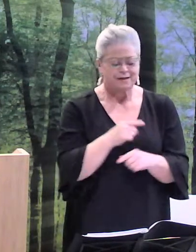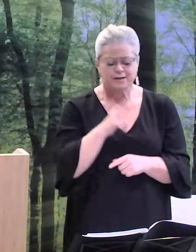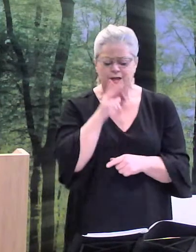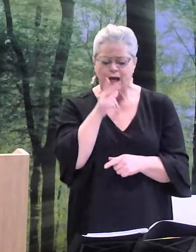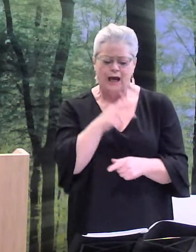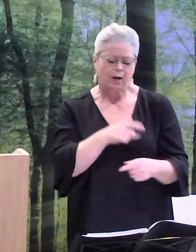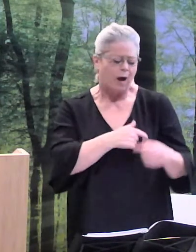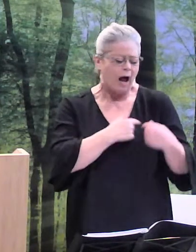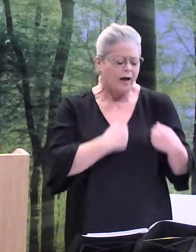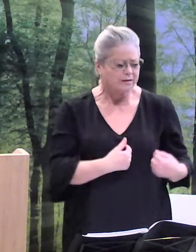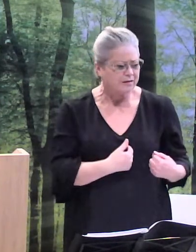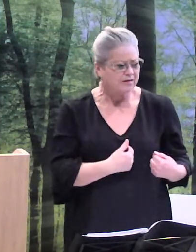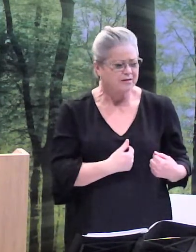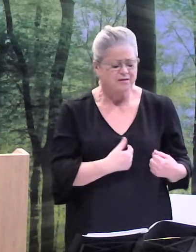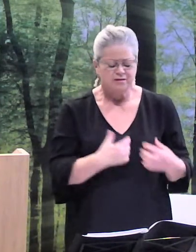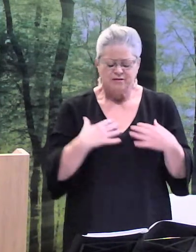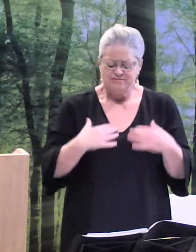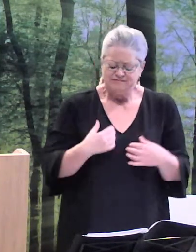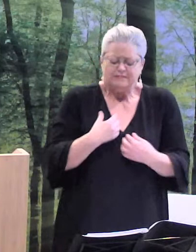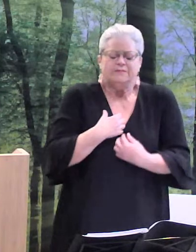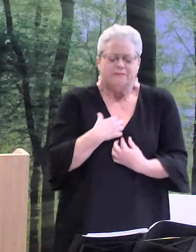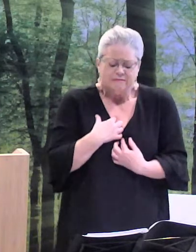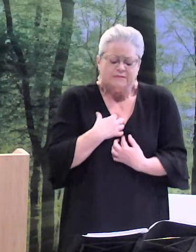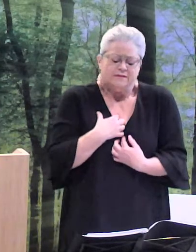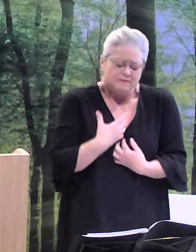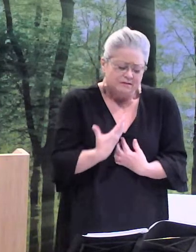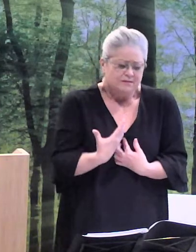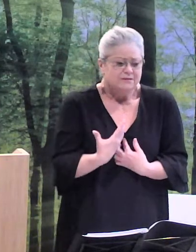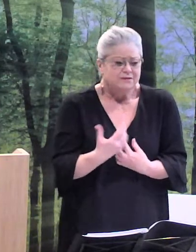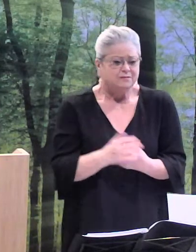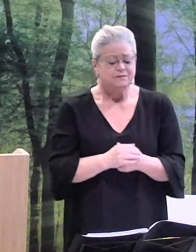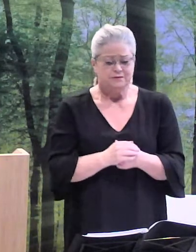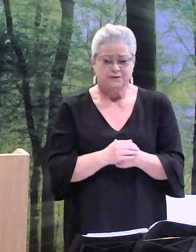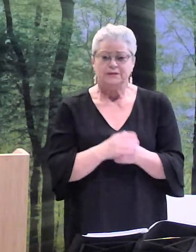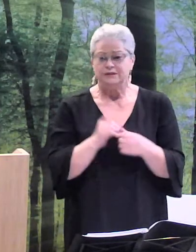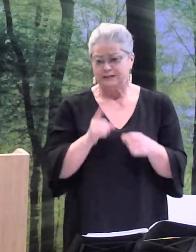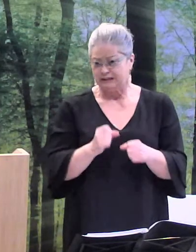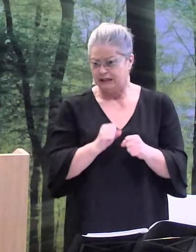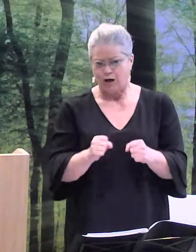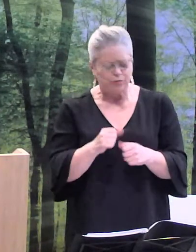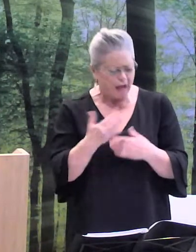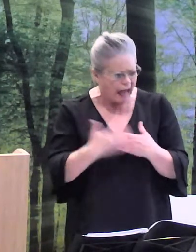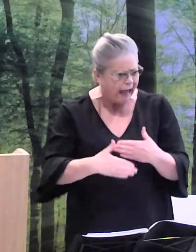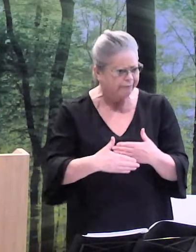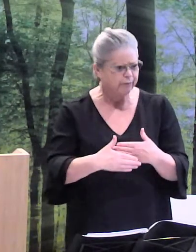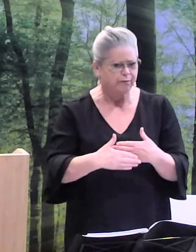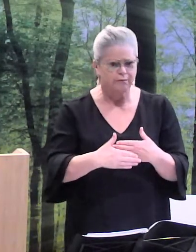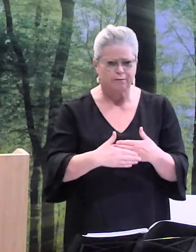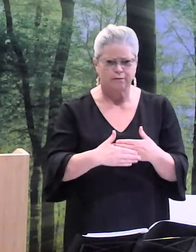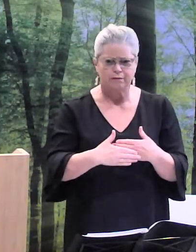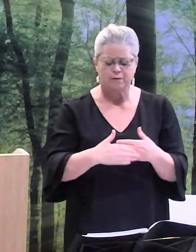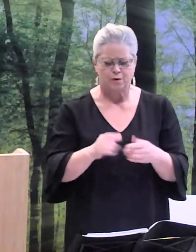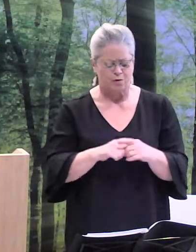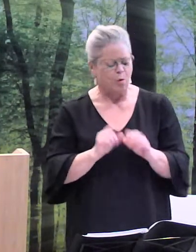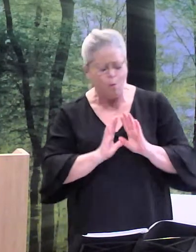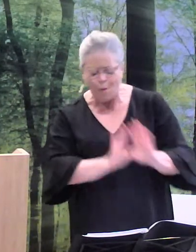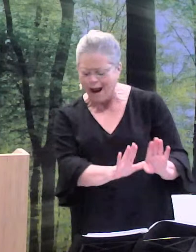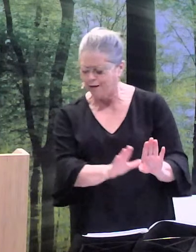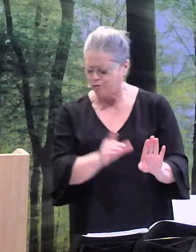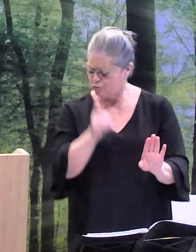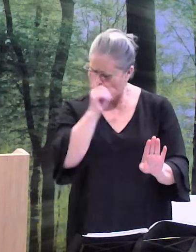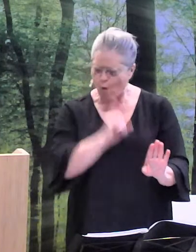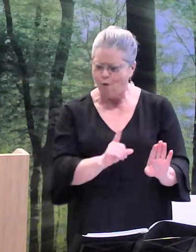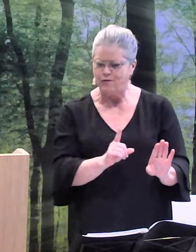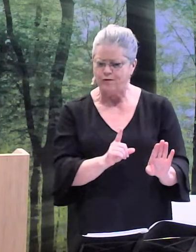heel je hart, je wezen het snikkend uit. Dit kan niet het einde zijn. Je weigert te